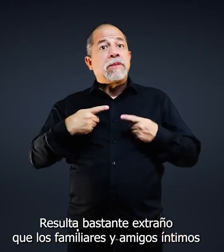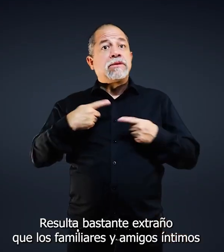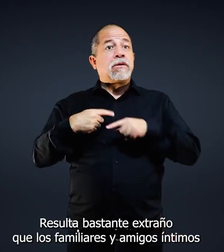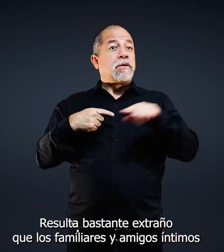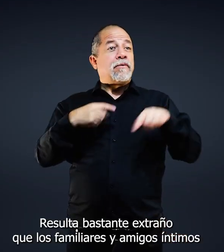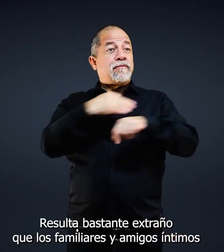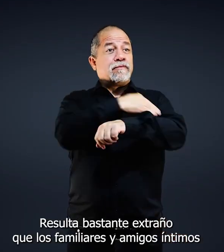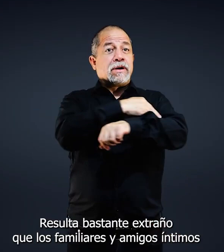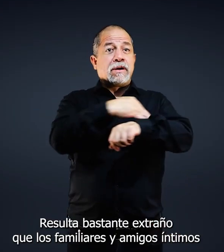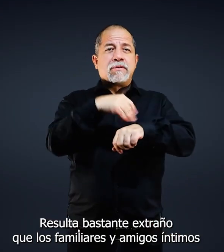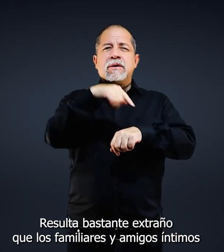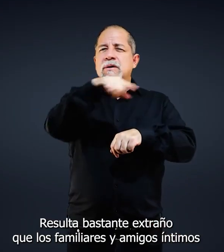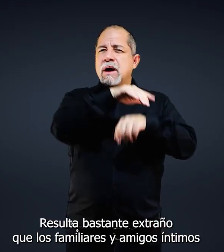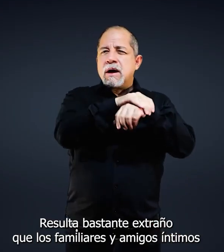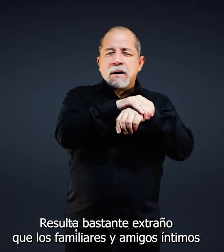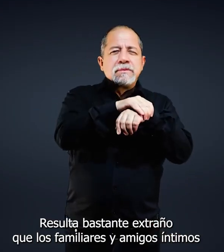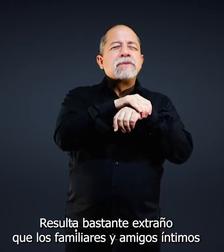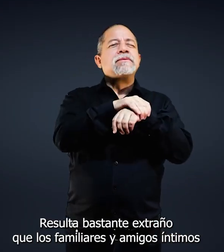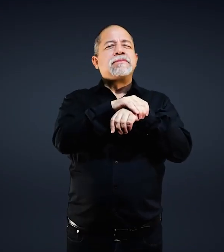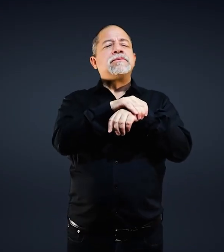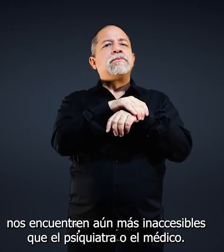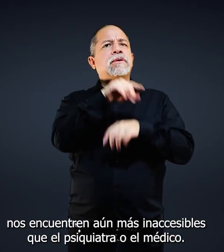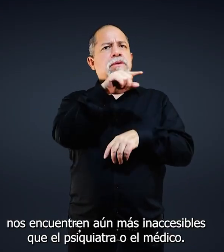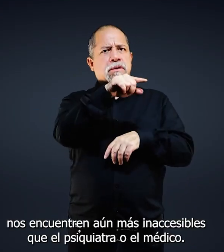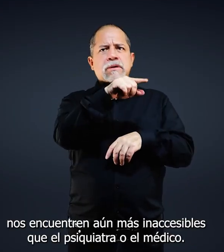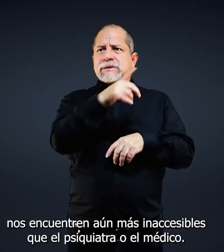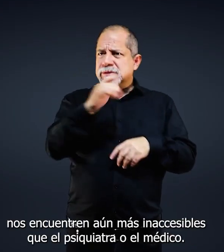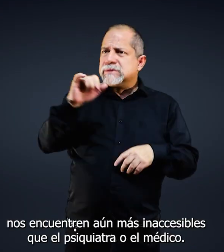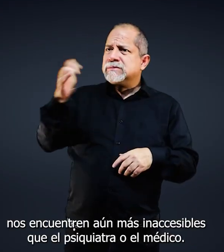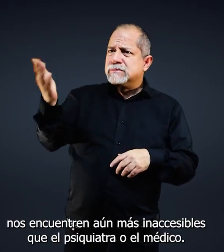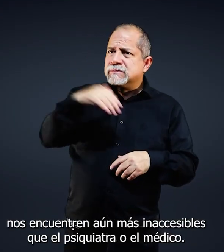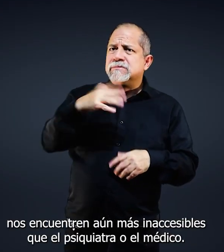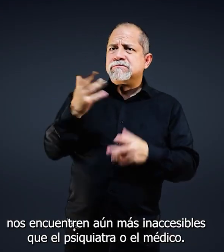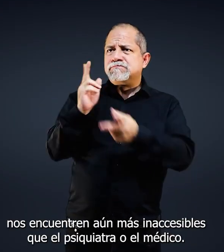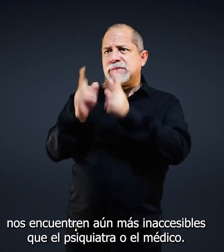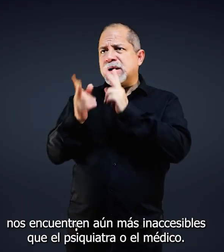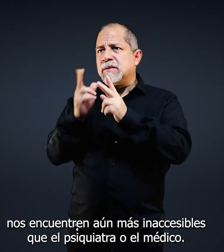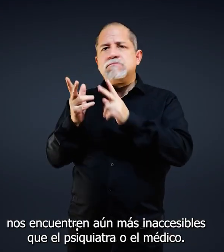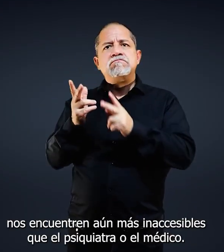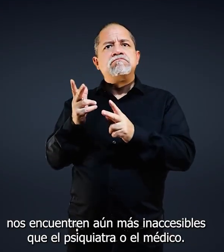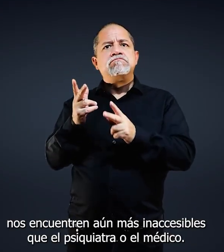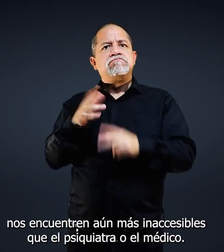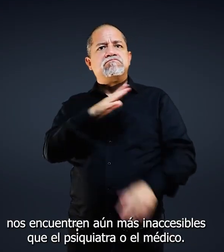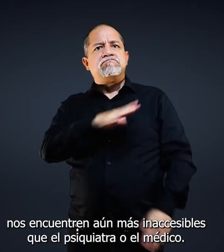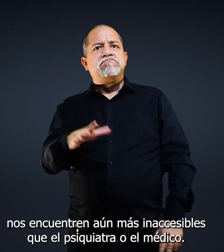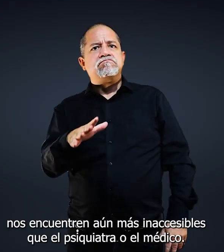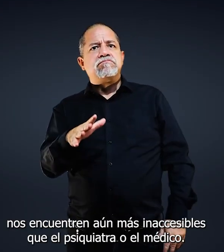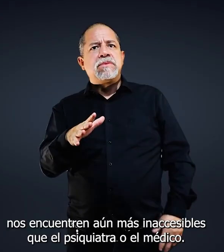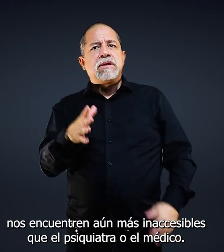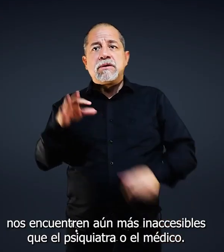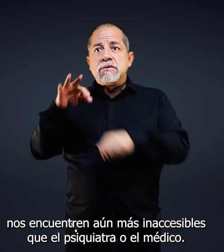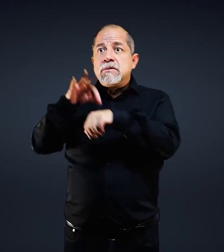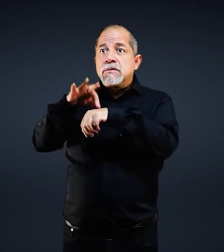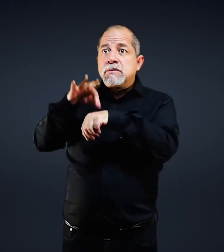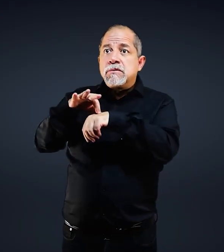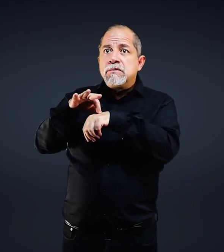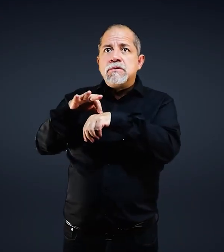familiares y amigos íntimos nos encuentren aún más inaccesibles que el psiquiatra o el médico. Pero